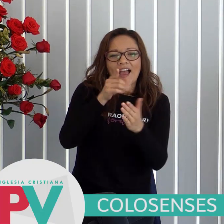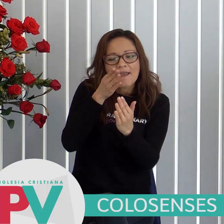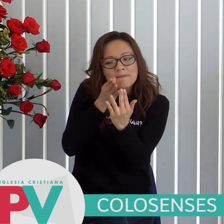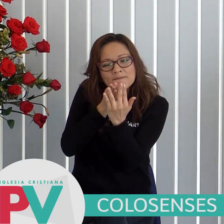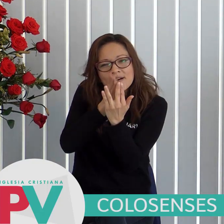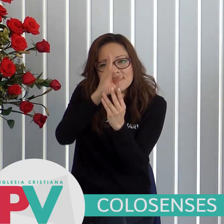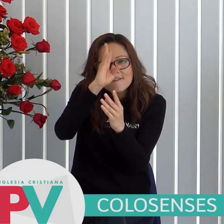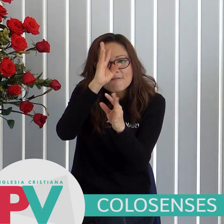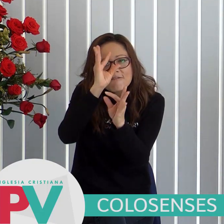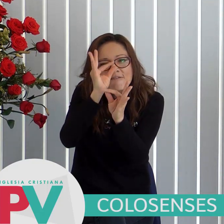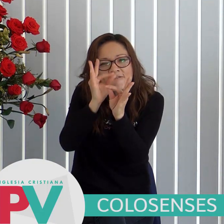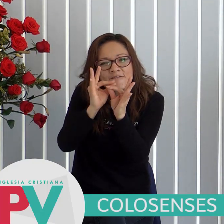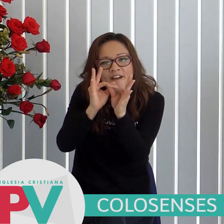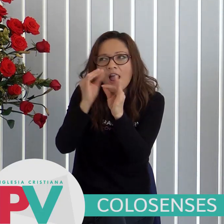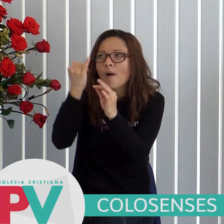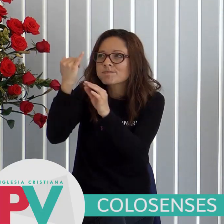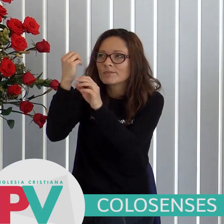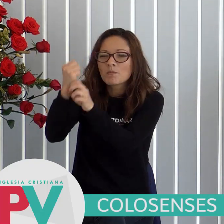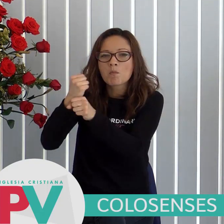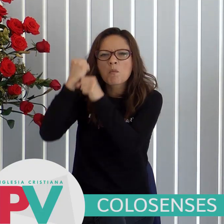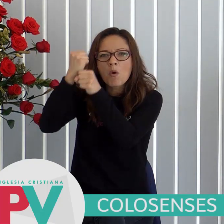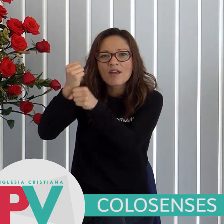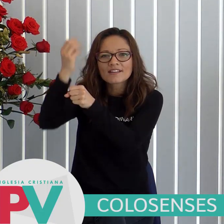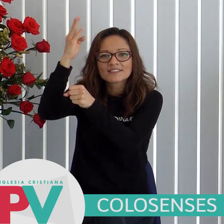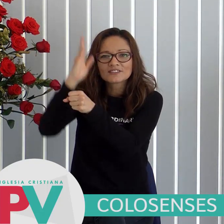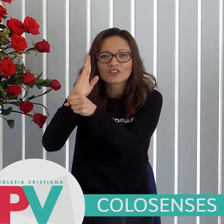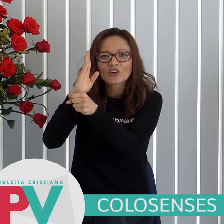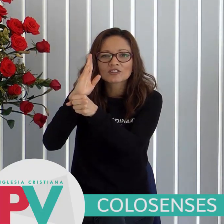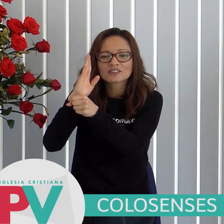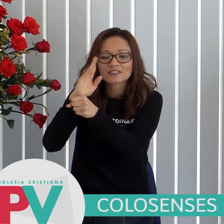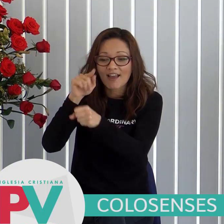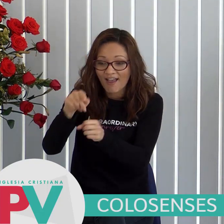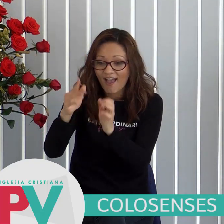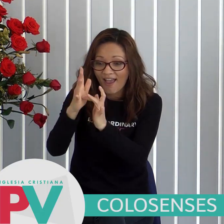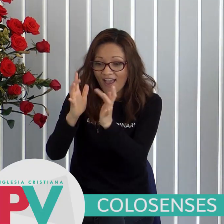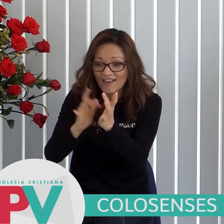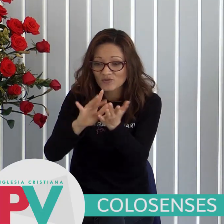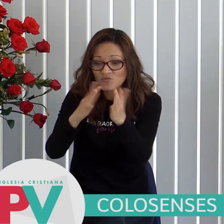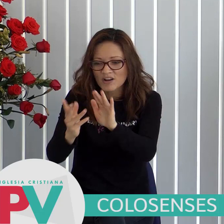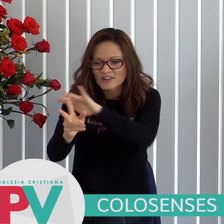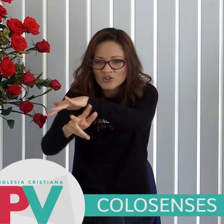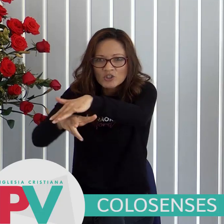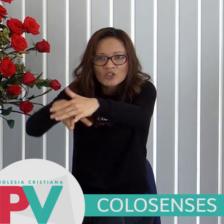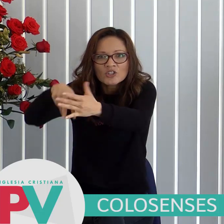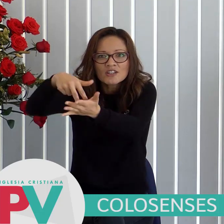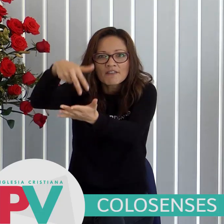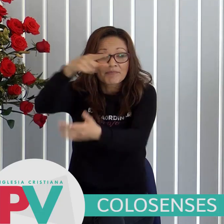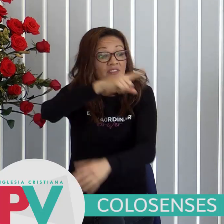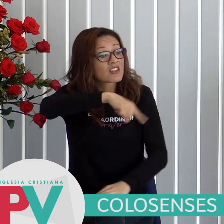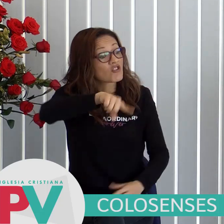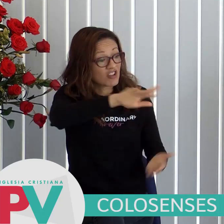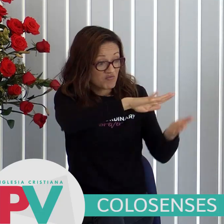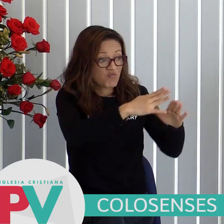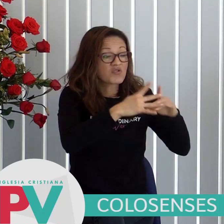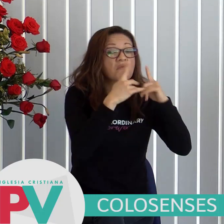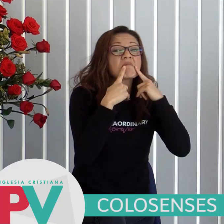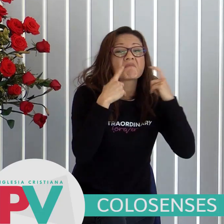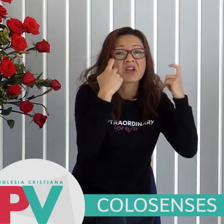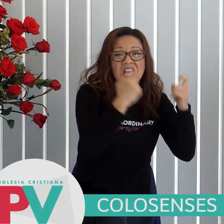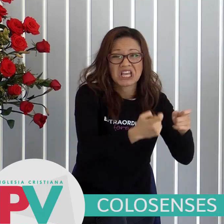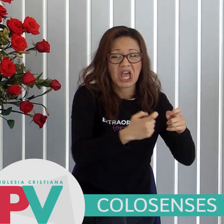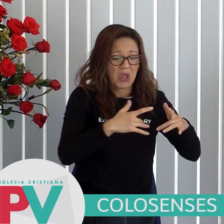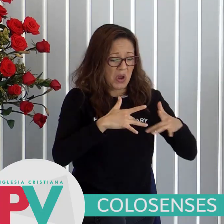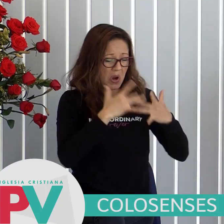fe en el poder de Dios que levantó de los muertos, a vosotros estando muertos en pecado y en la incircuncisión